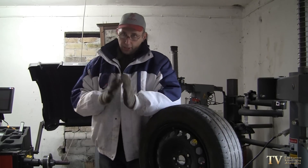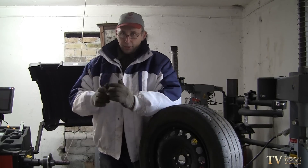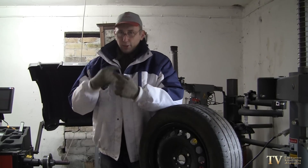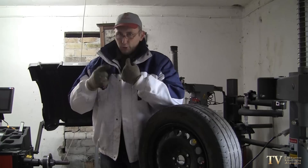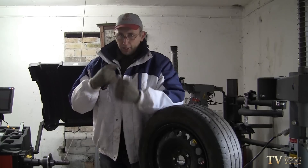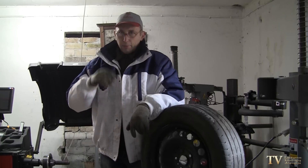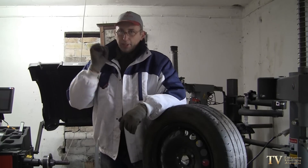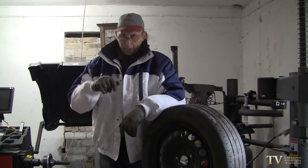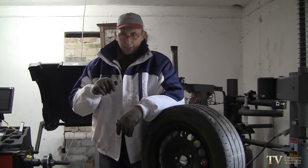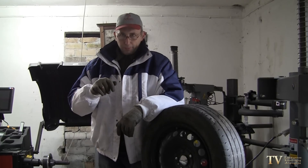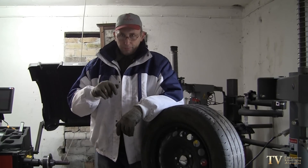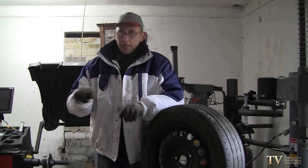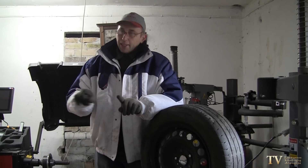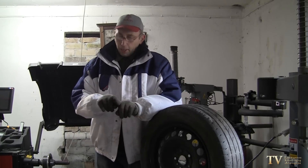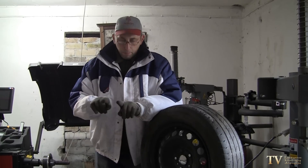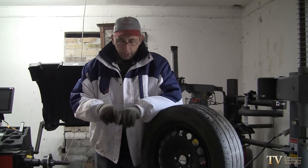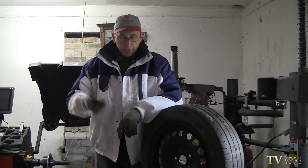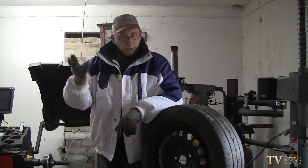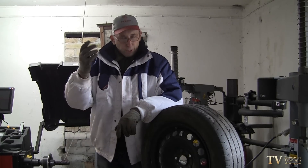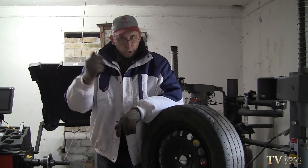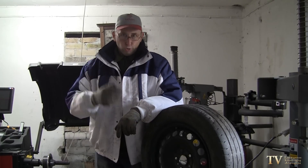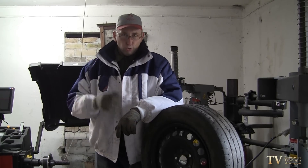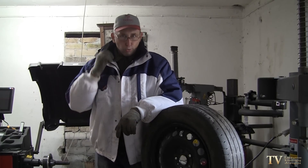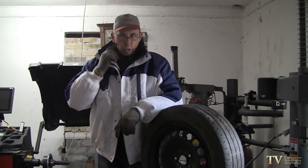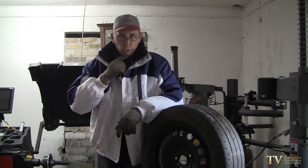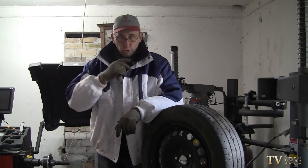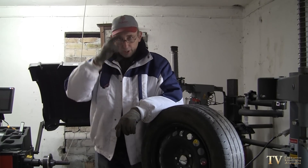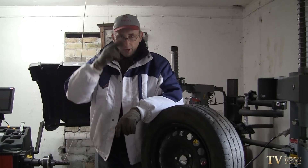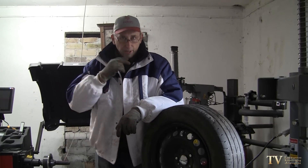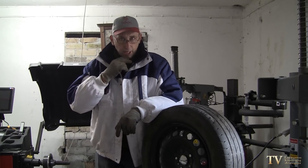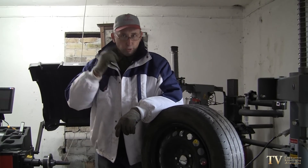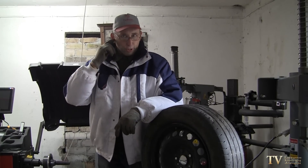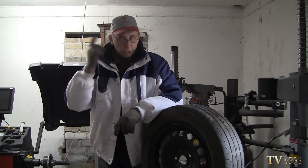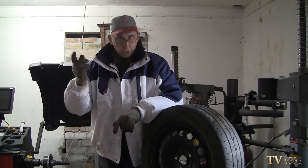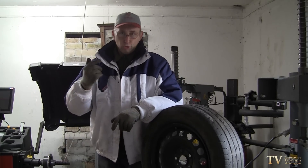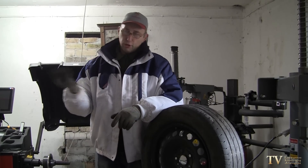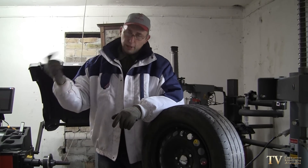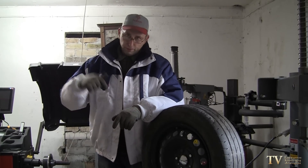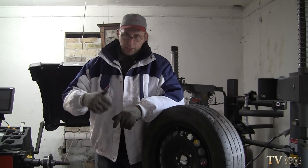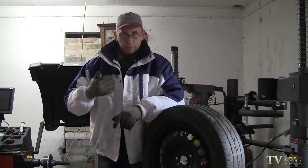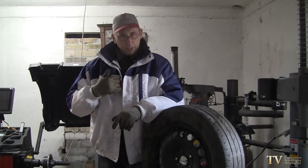dėstai susikalbėti galima. Taip pat kviešu kuršiojo tėvelius dirbinčius atvykti pas